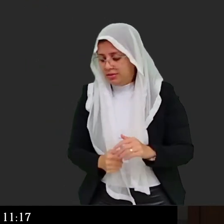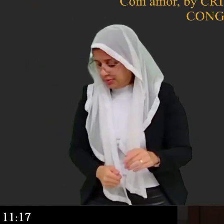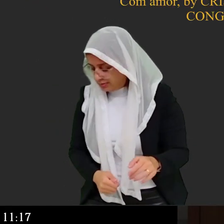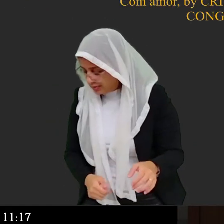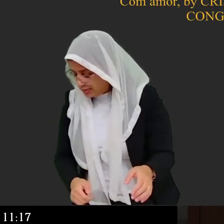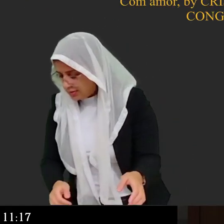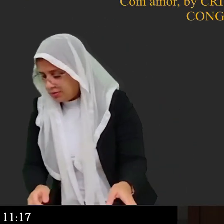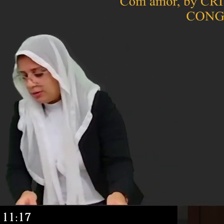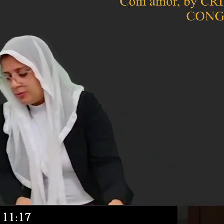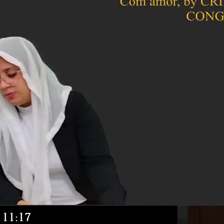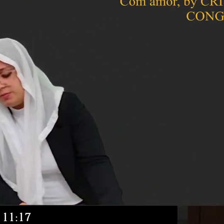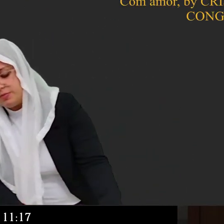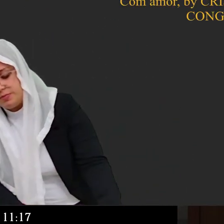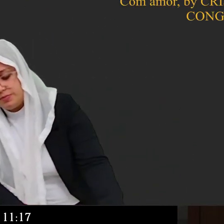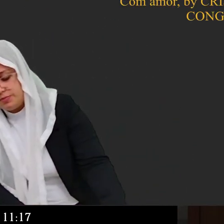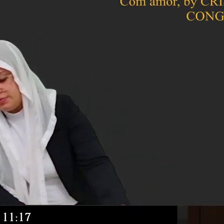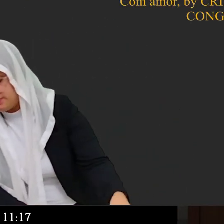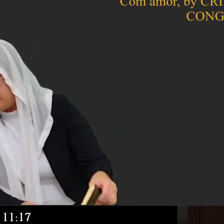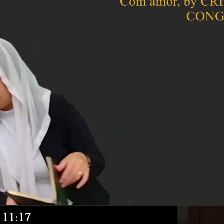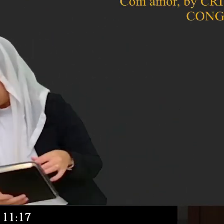Amém.